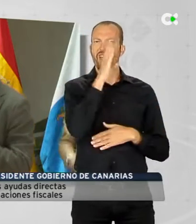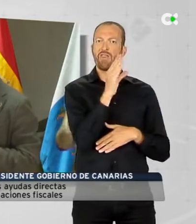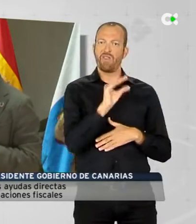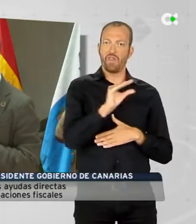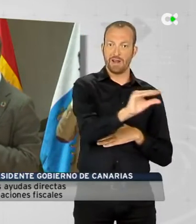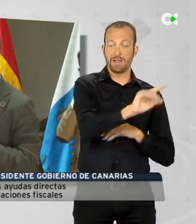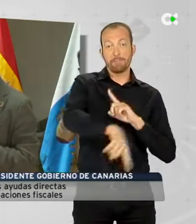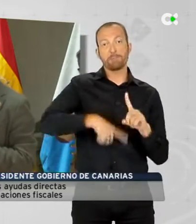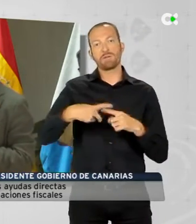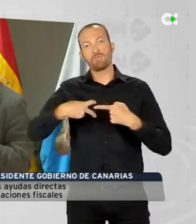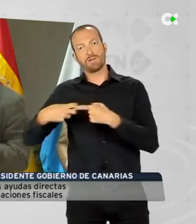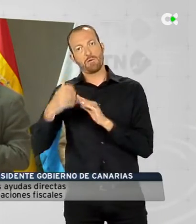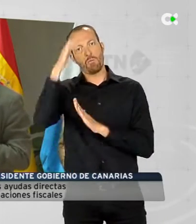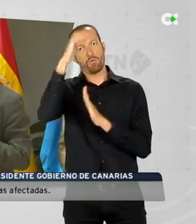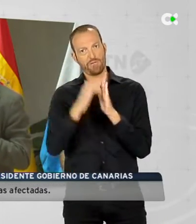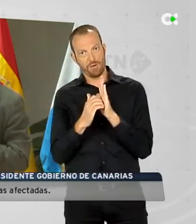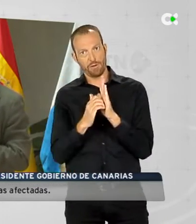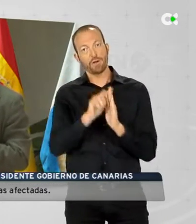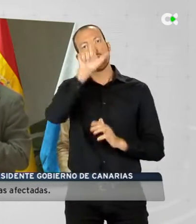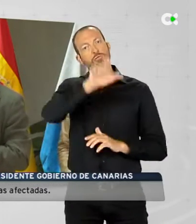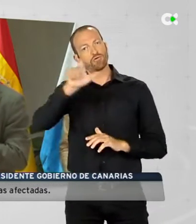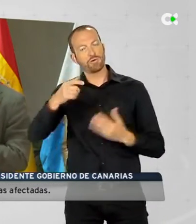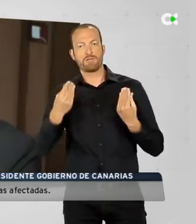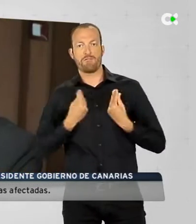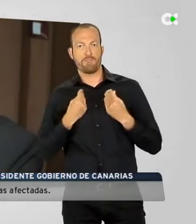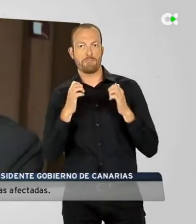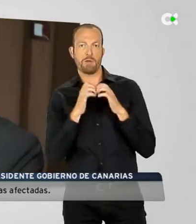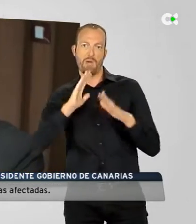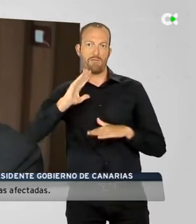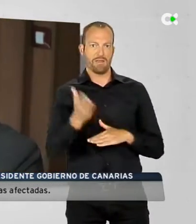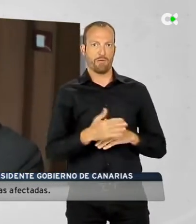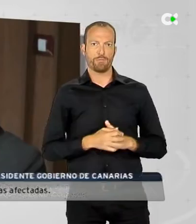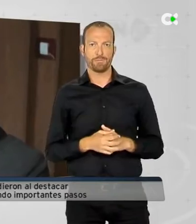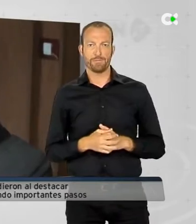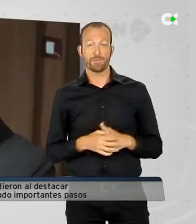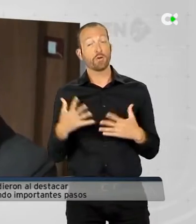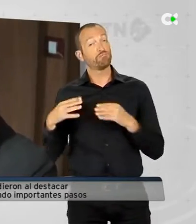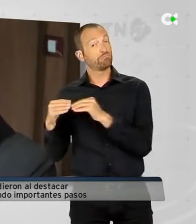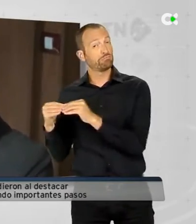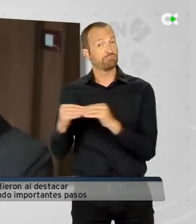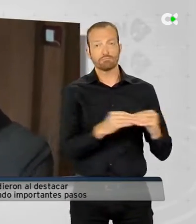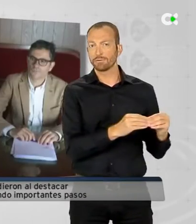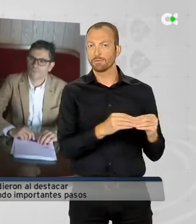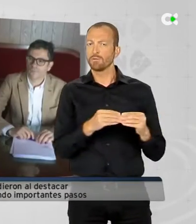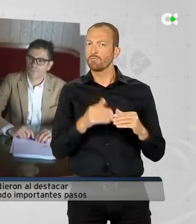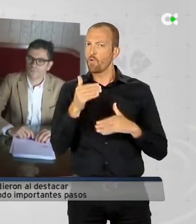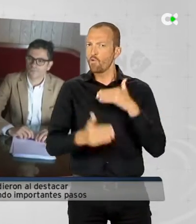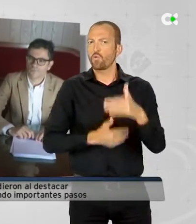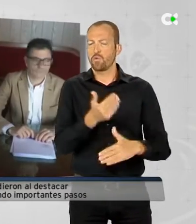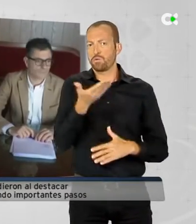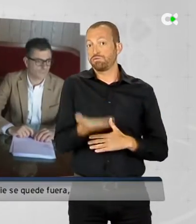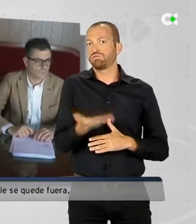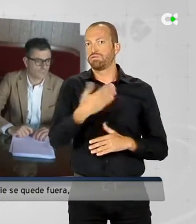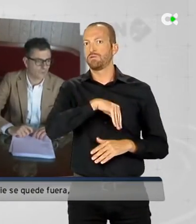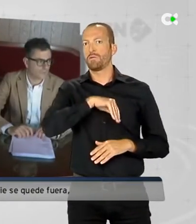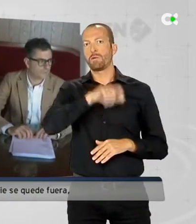las bonificaciones fiscales a los y a las afectadas. Todos coincidieron al destacar que se siguen dando importantes pasos para que